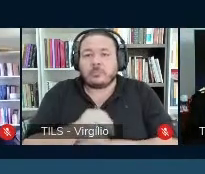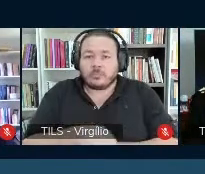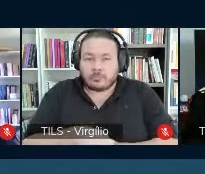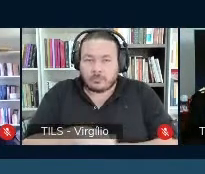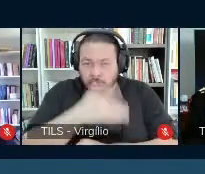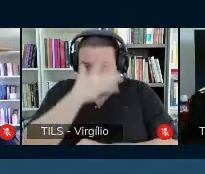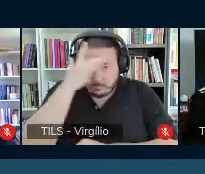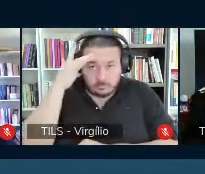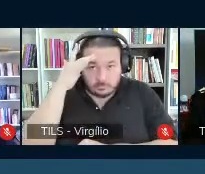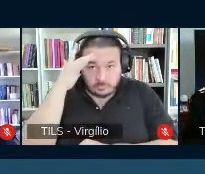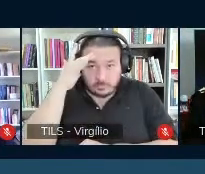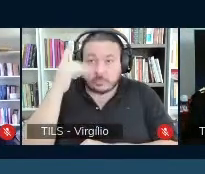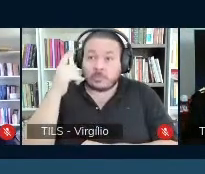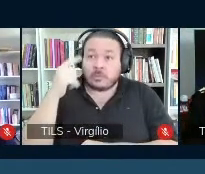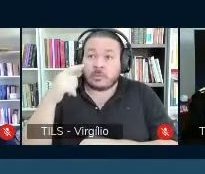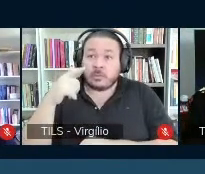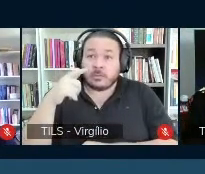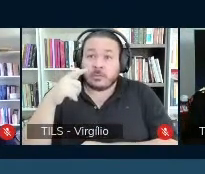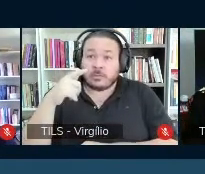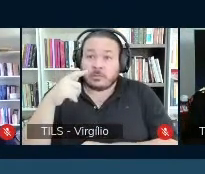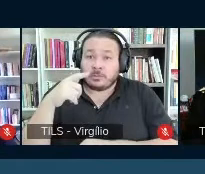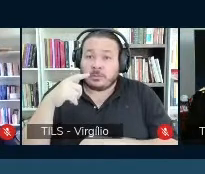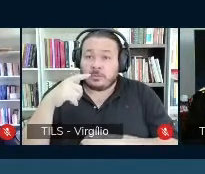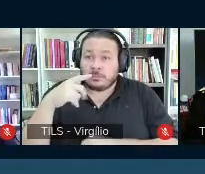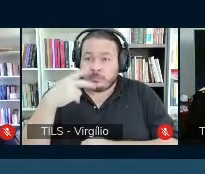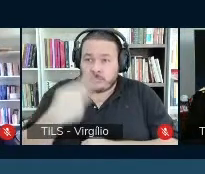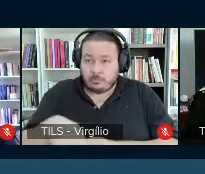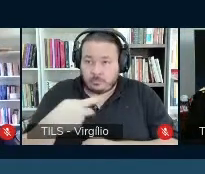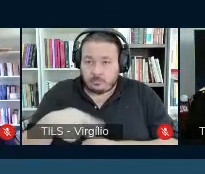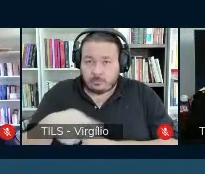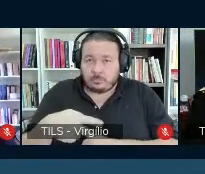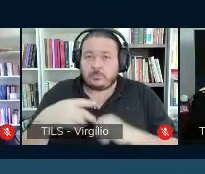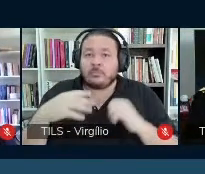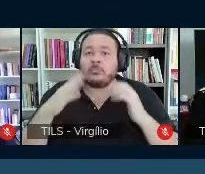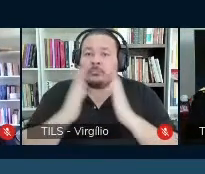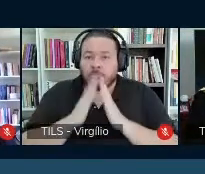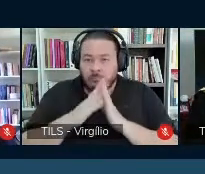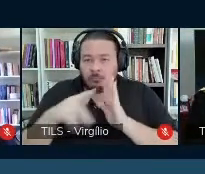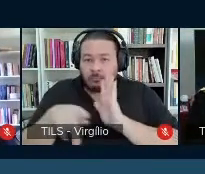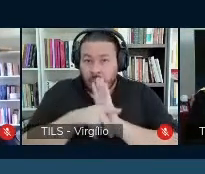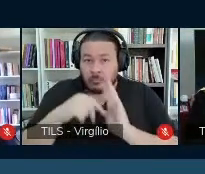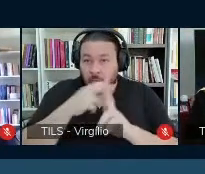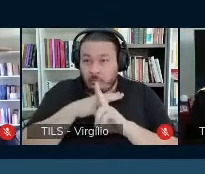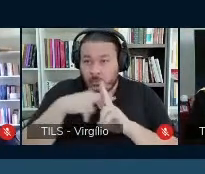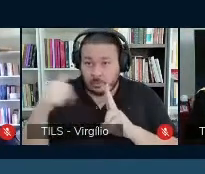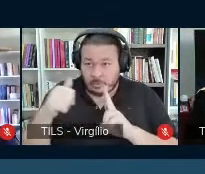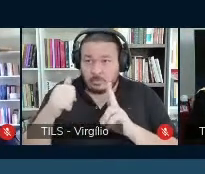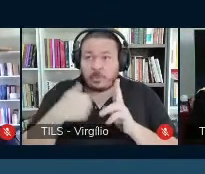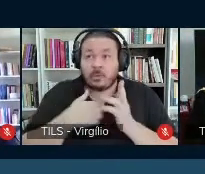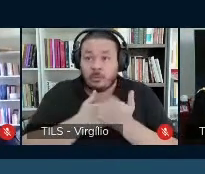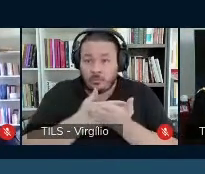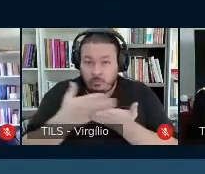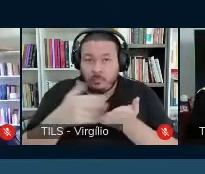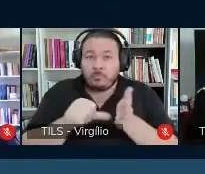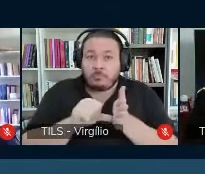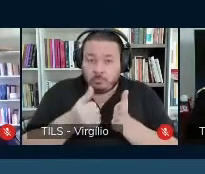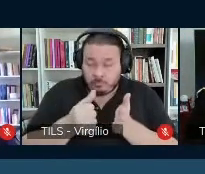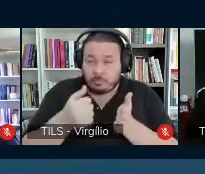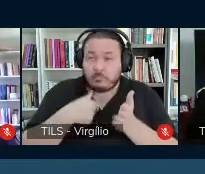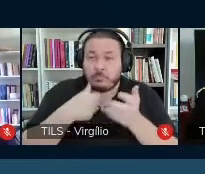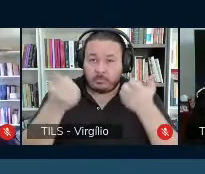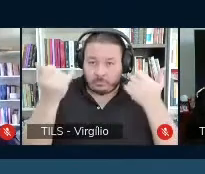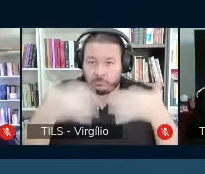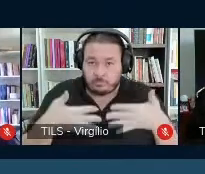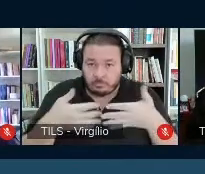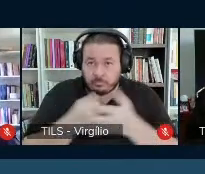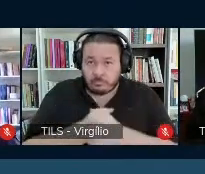pela pessoa de casa, né, que faz a, nesse caso é quem é da UNB, faz a primeira intervenção,